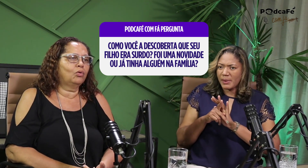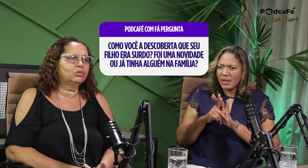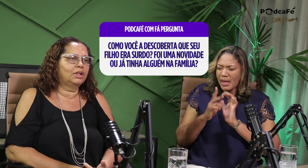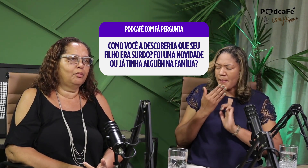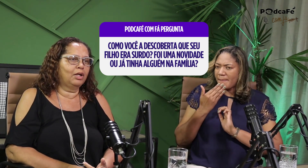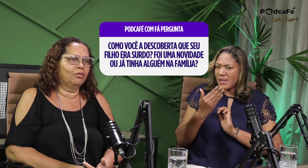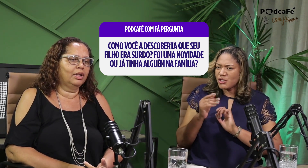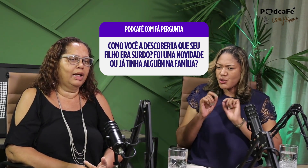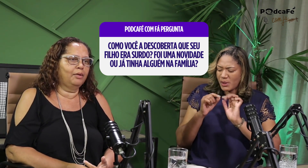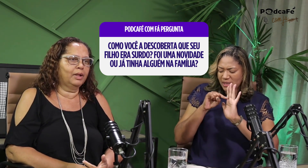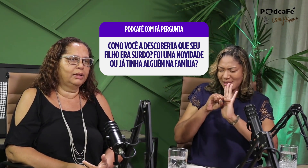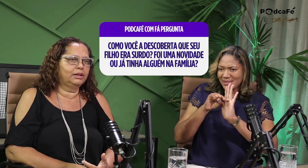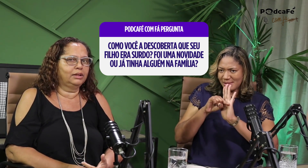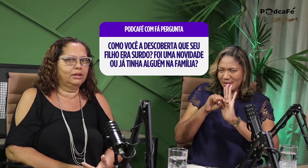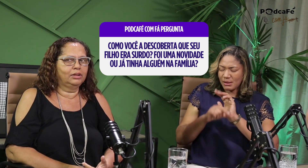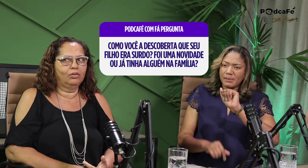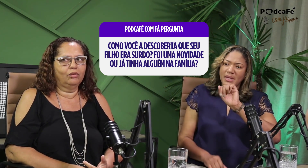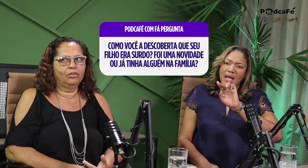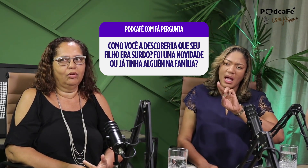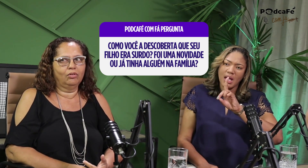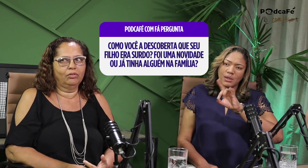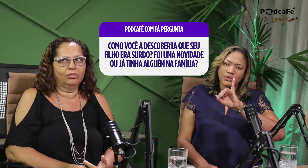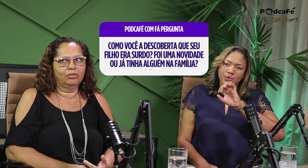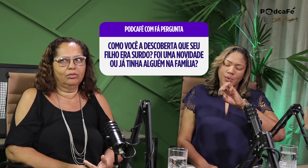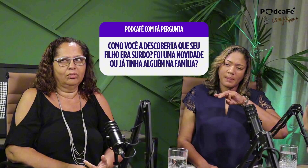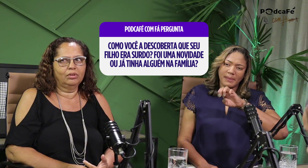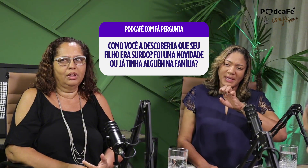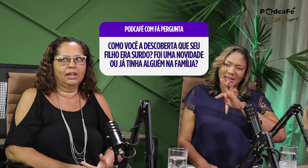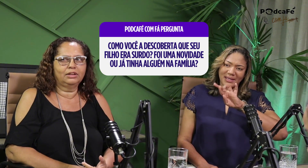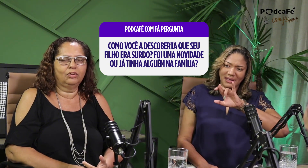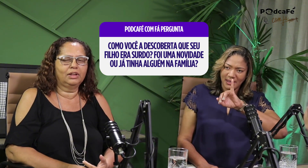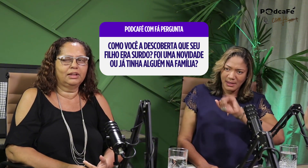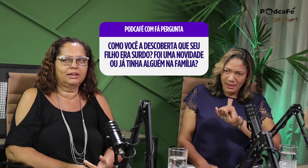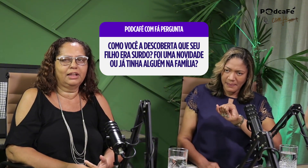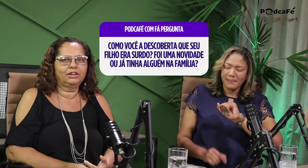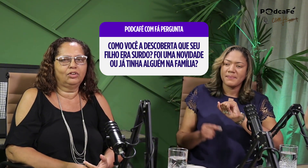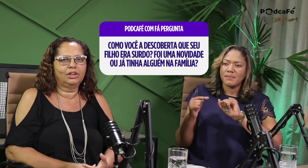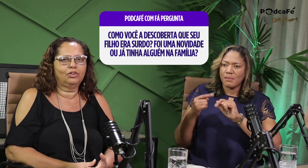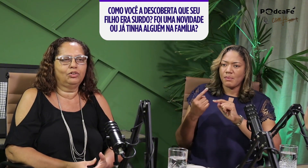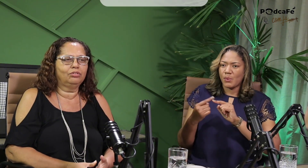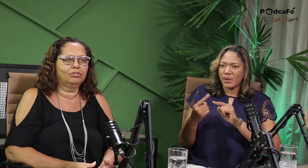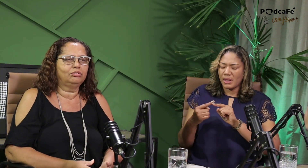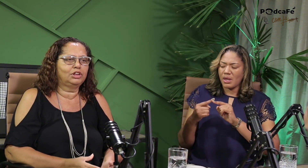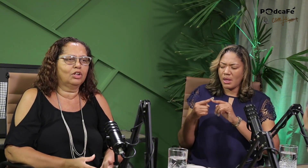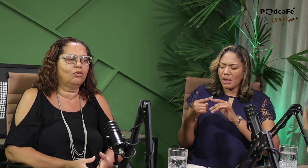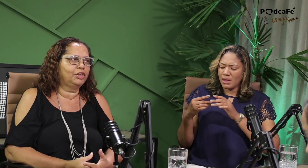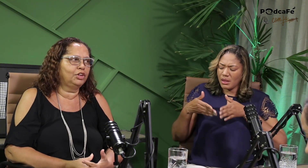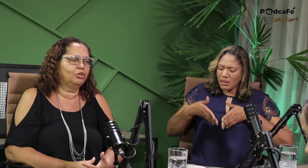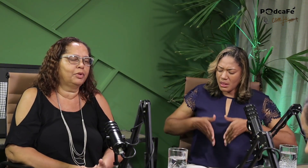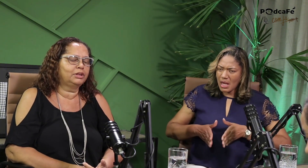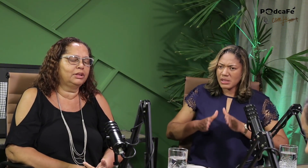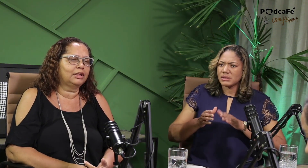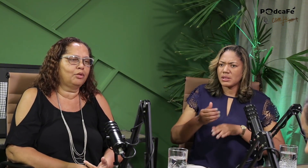geometria tronco-cerebral, que na época de... Nasceu em 87, em 88 não tinha convênio nenhum para esse exame,